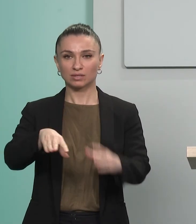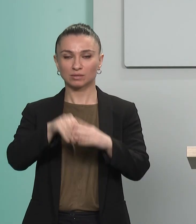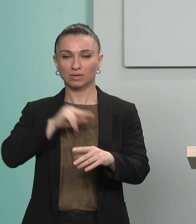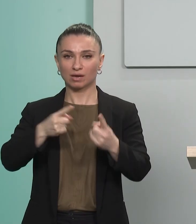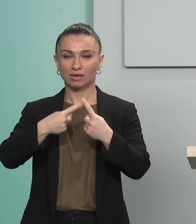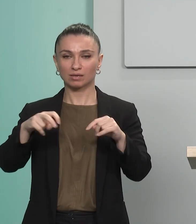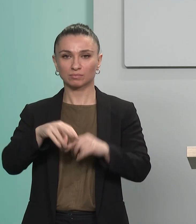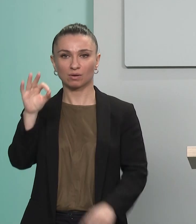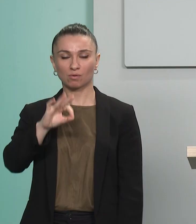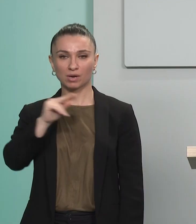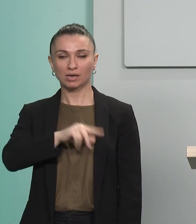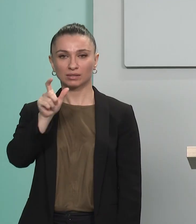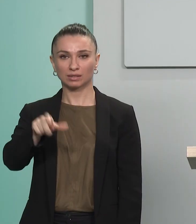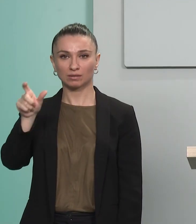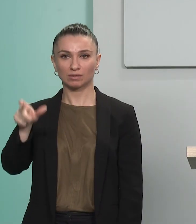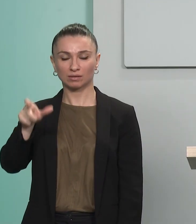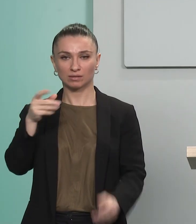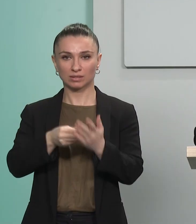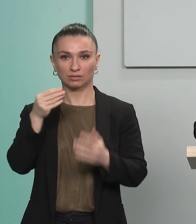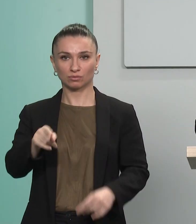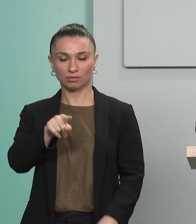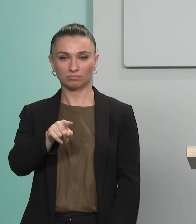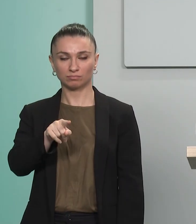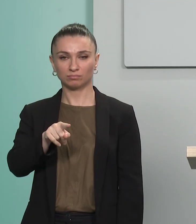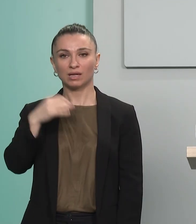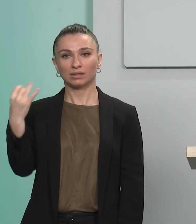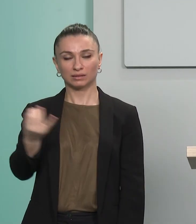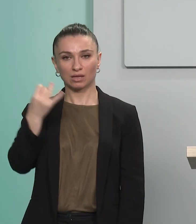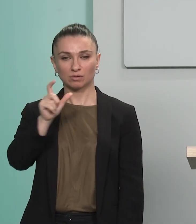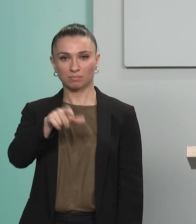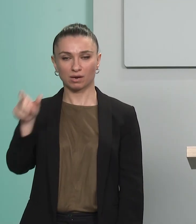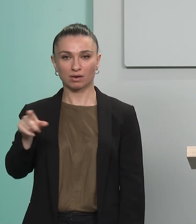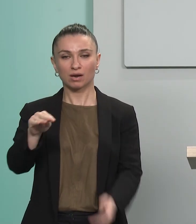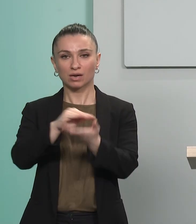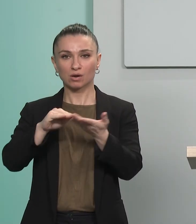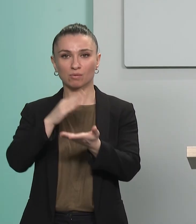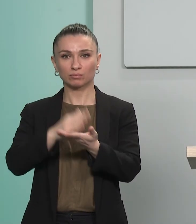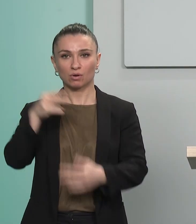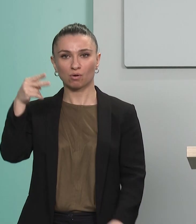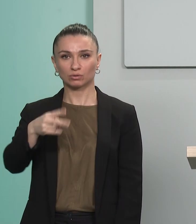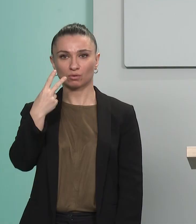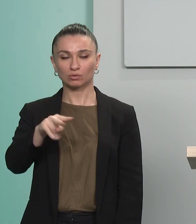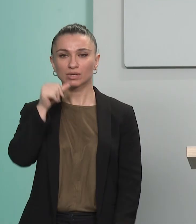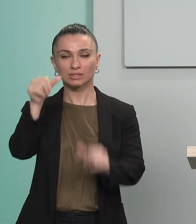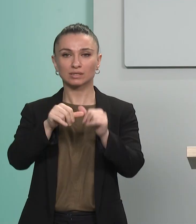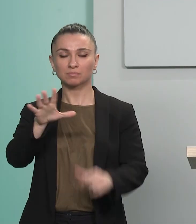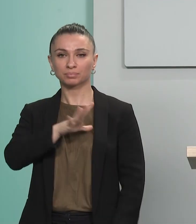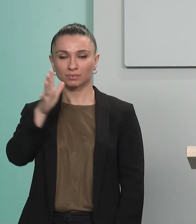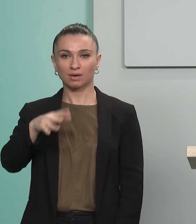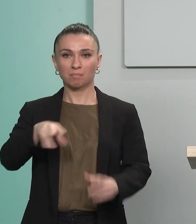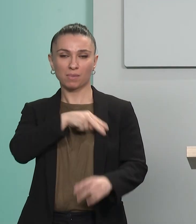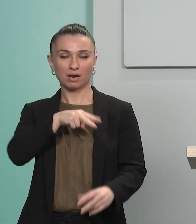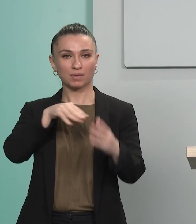საარჩევნო ადმინისტრაციის თანამშრომლებზე ზეწოლას. დაინტერესებული მხარეები იმეორებენ 2020 წლის